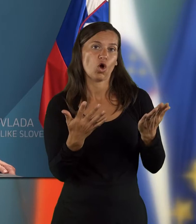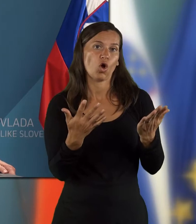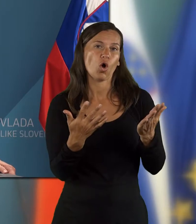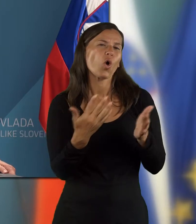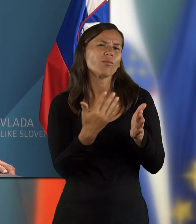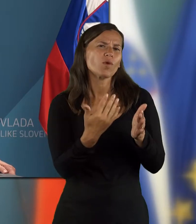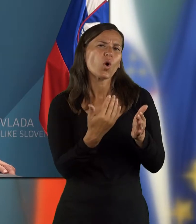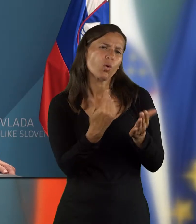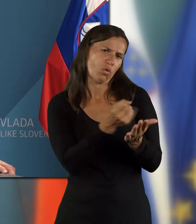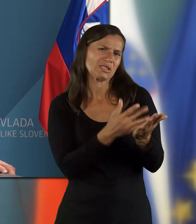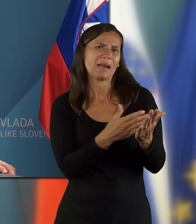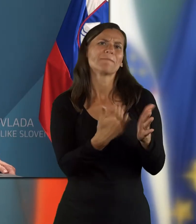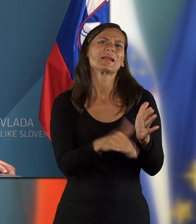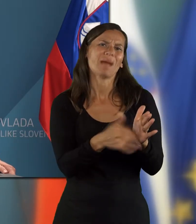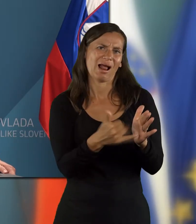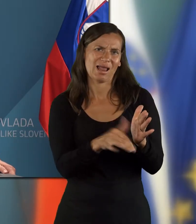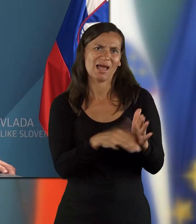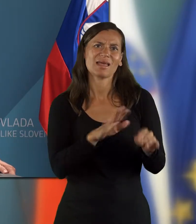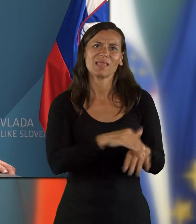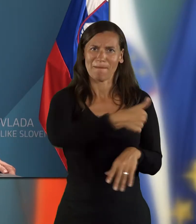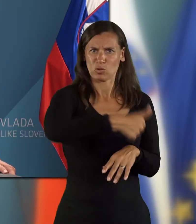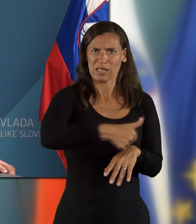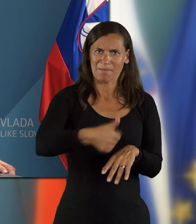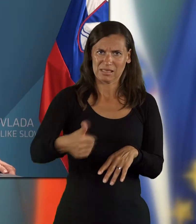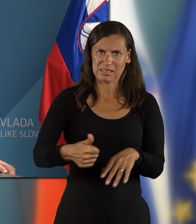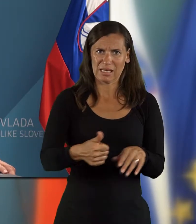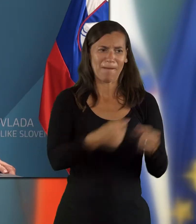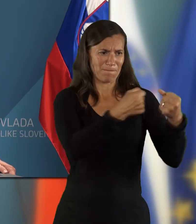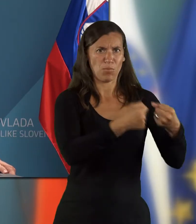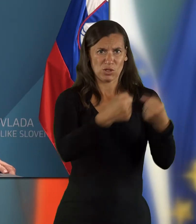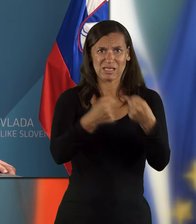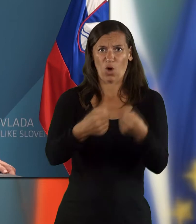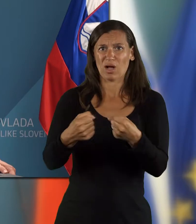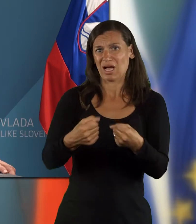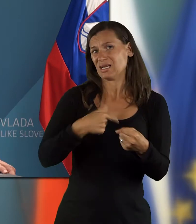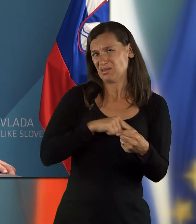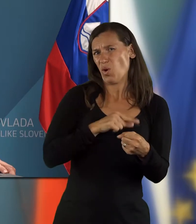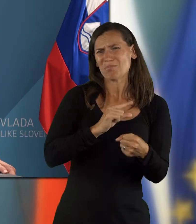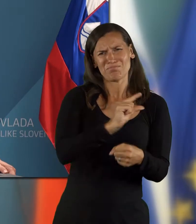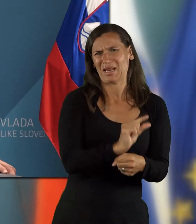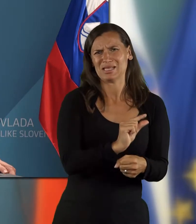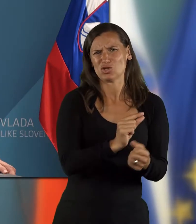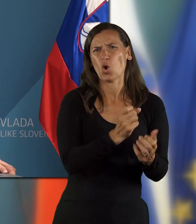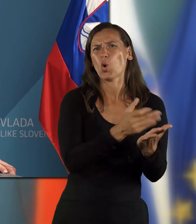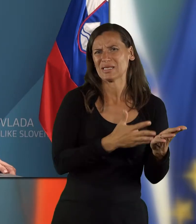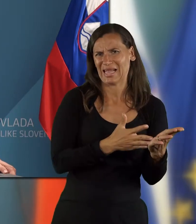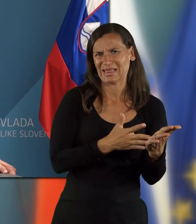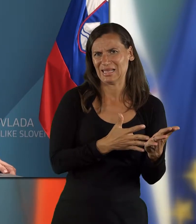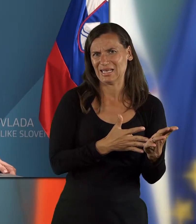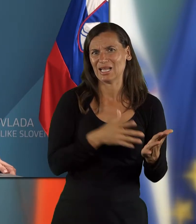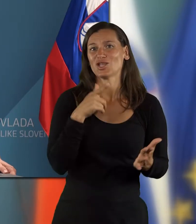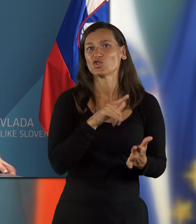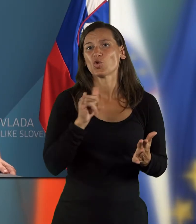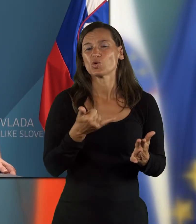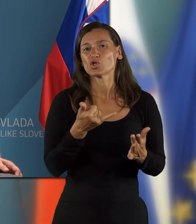ocenjene primanjkljaje na posameznih postavkah, ki smo jih ob sprejemanju proračuna prenizko ocenili. Gre